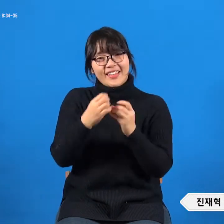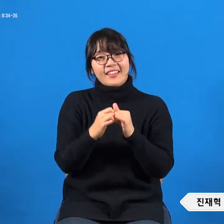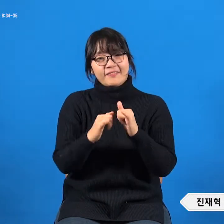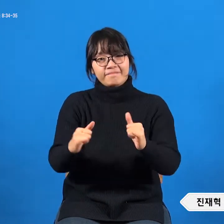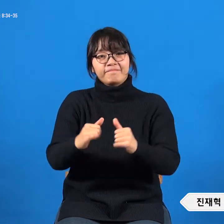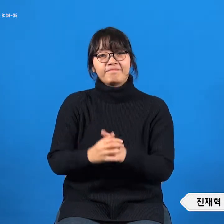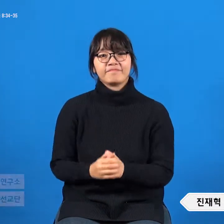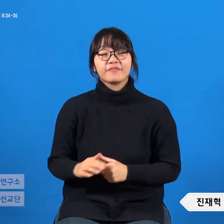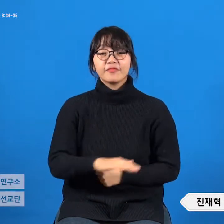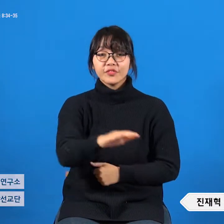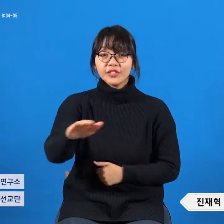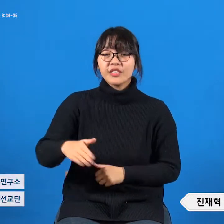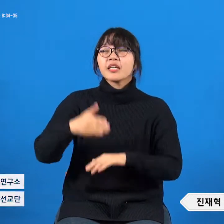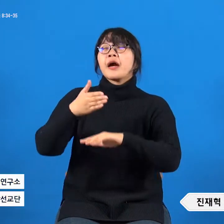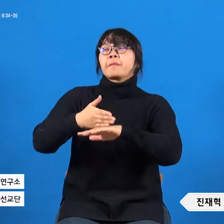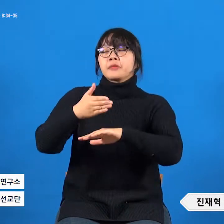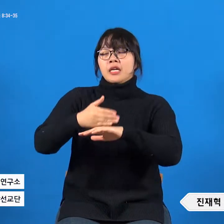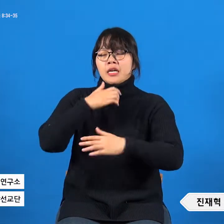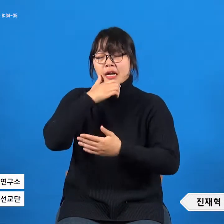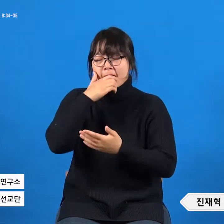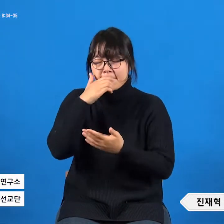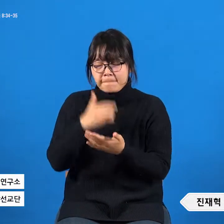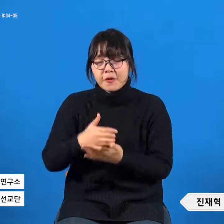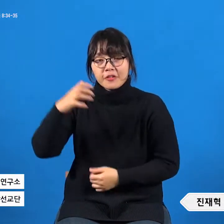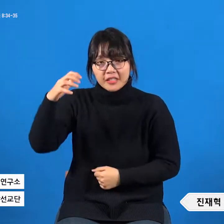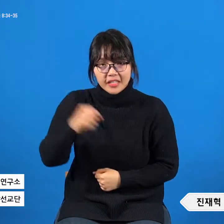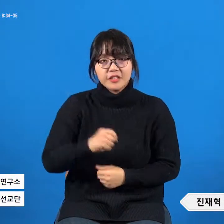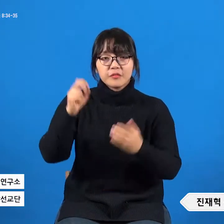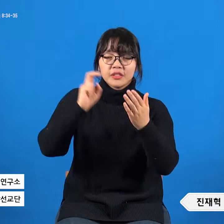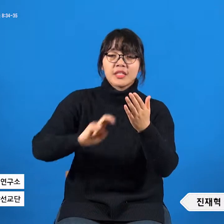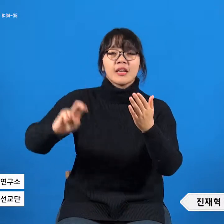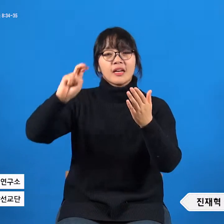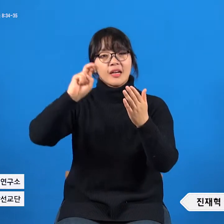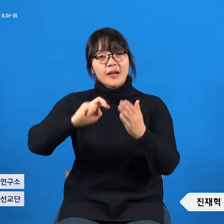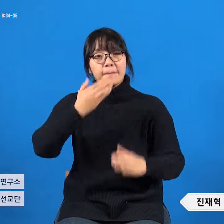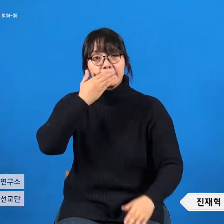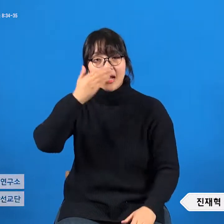감사로 이 찬양을 부를 수 있다면 하늘 가는